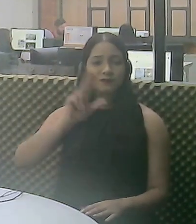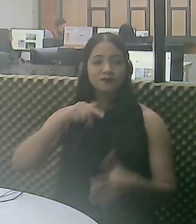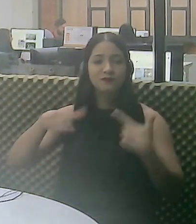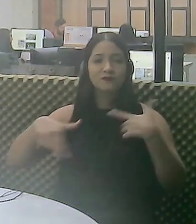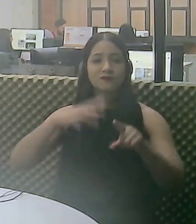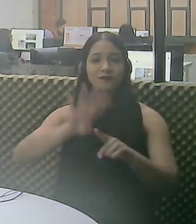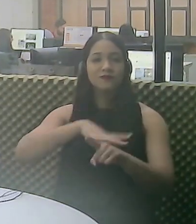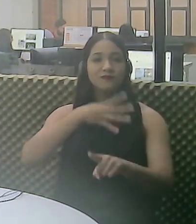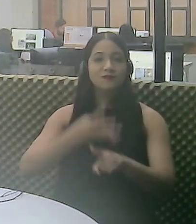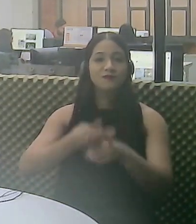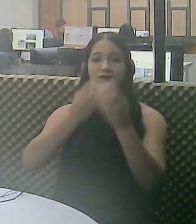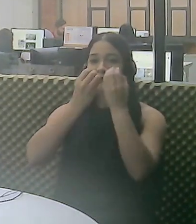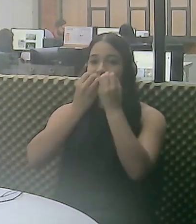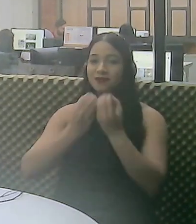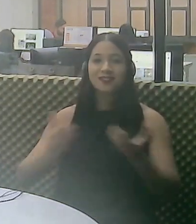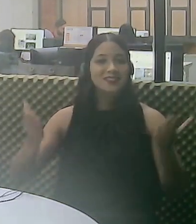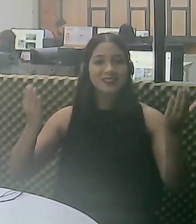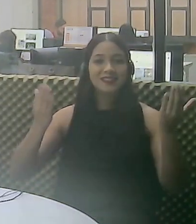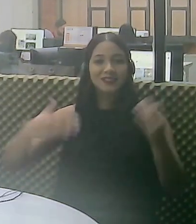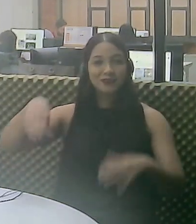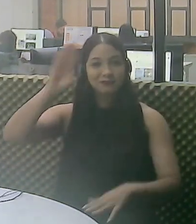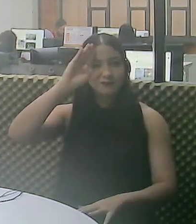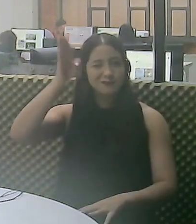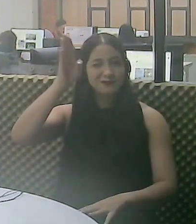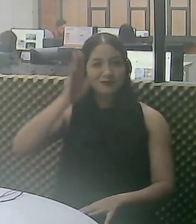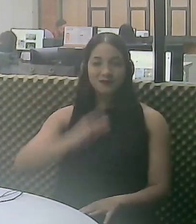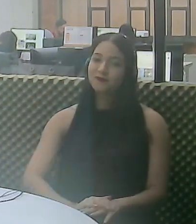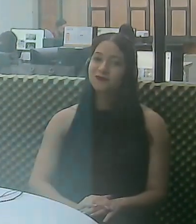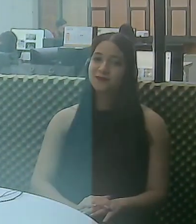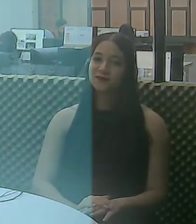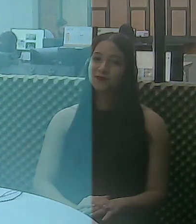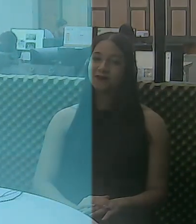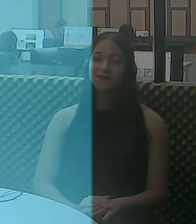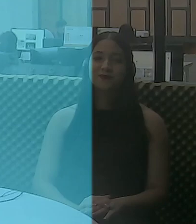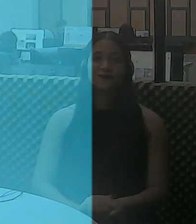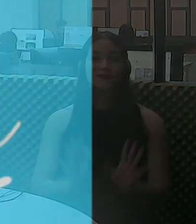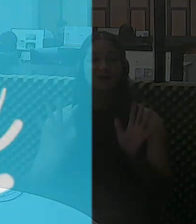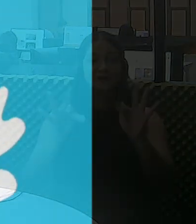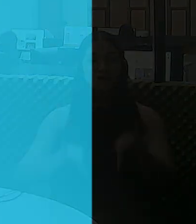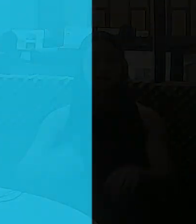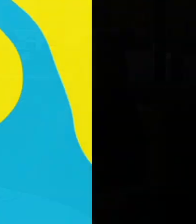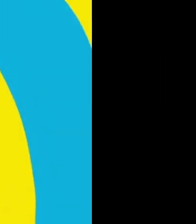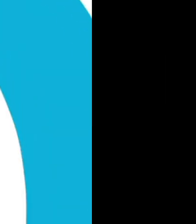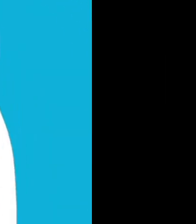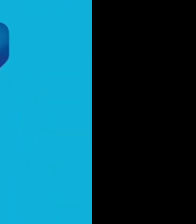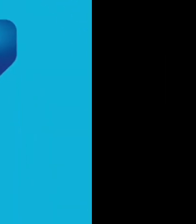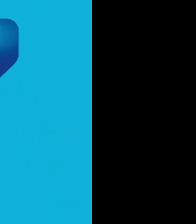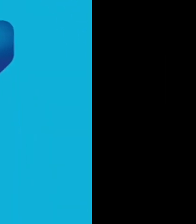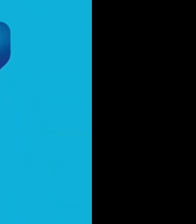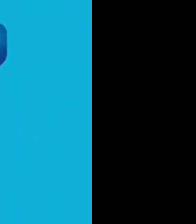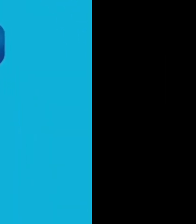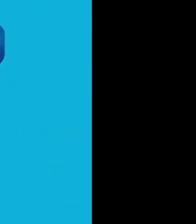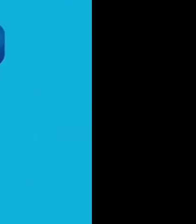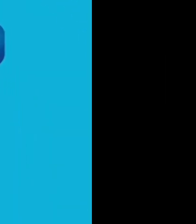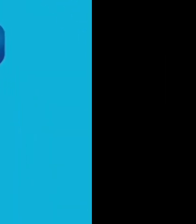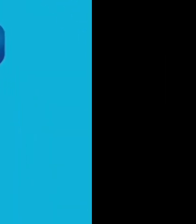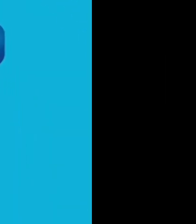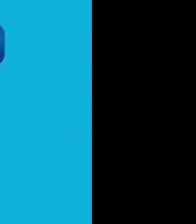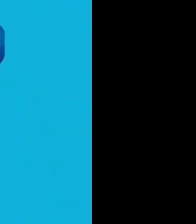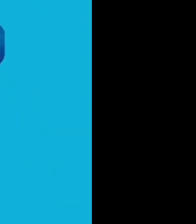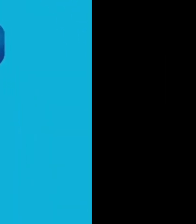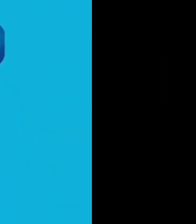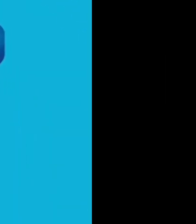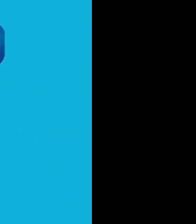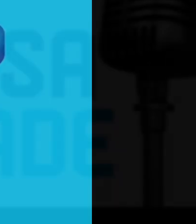de Uberlândia. Fazer mais, fazer bem. Até a próxima. Fica por aqui mais uma edição do programa da